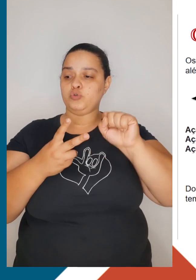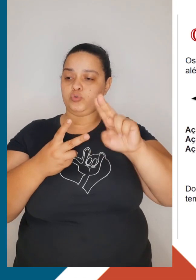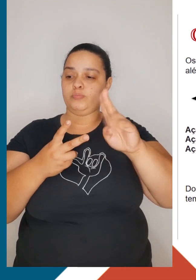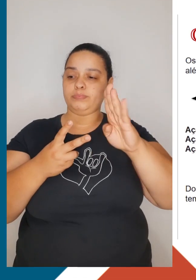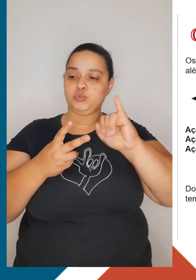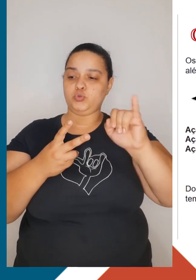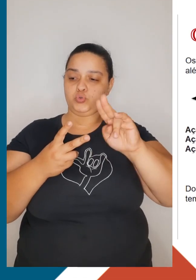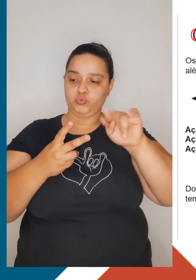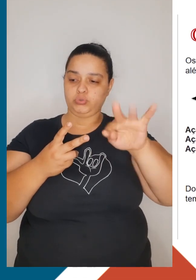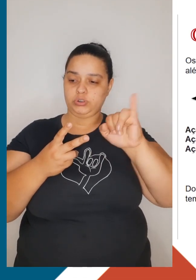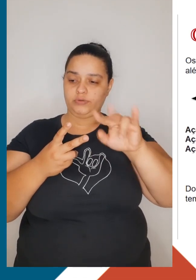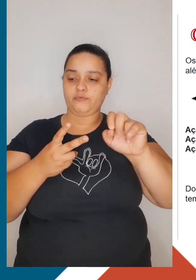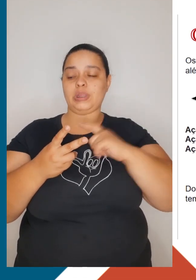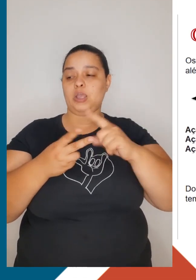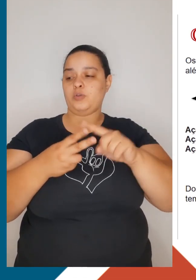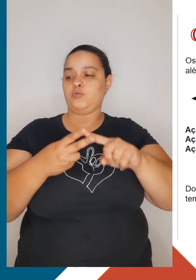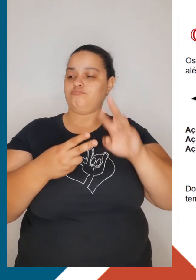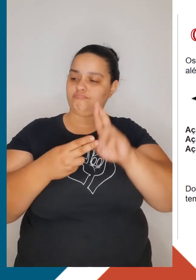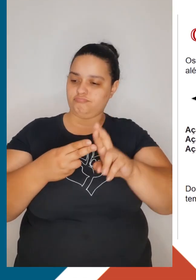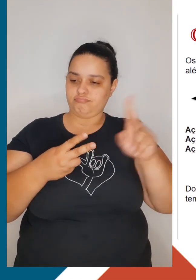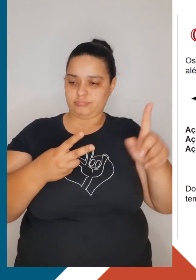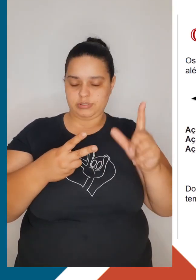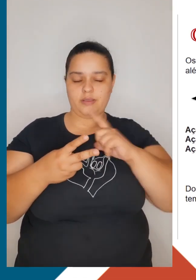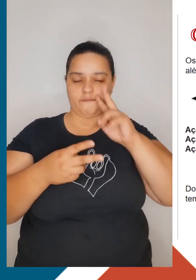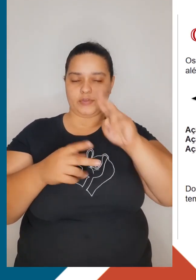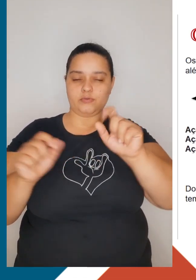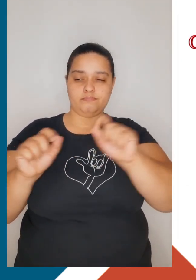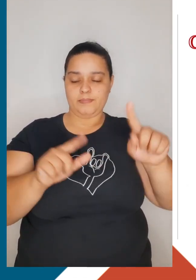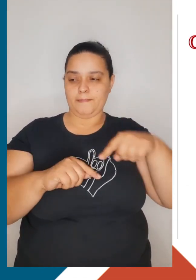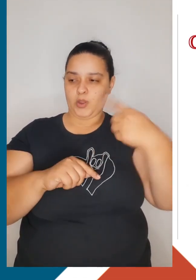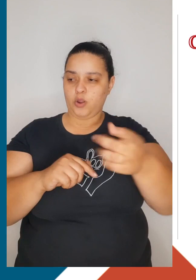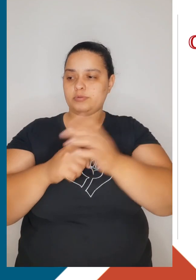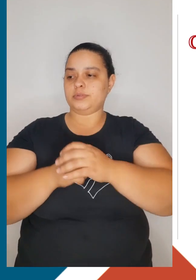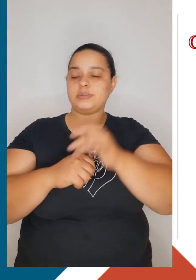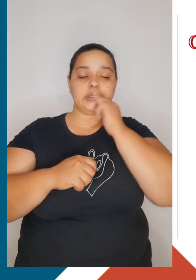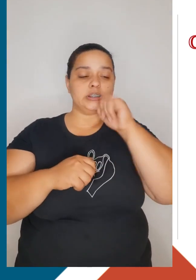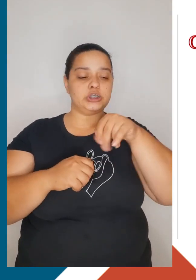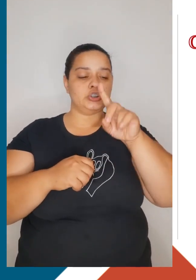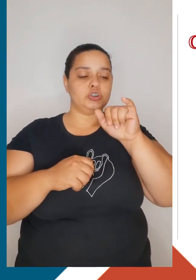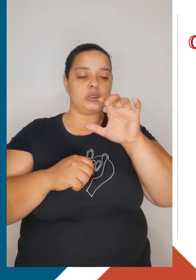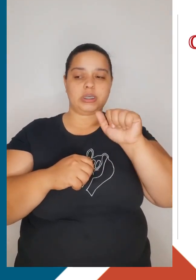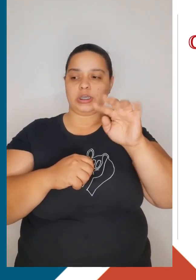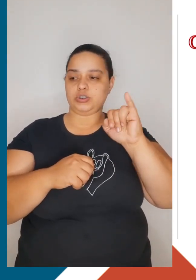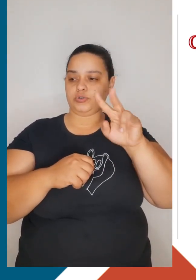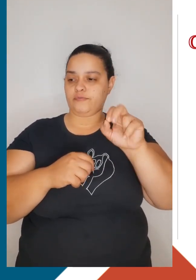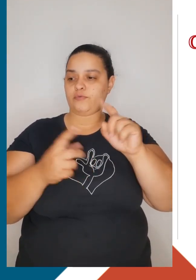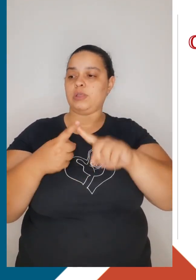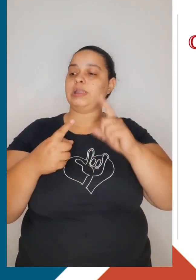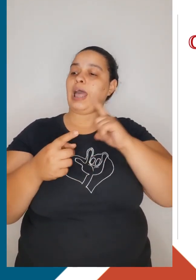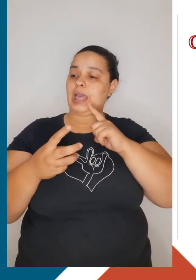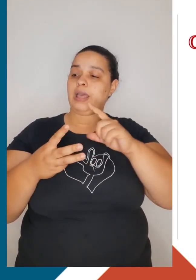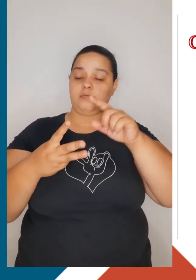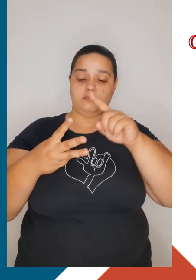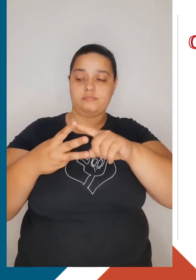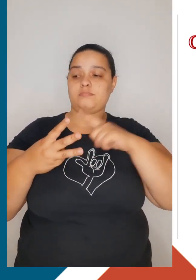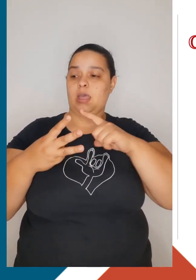diferentes tempos verbais. É isso que observaremos nos próximos slides. Modo indicativo se divide, então, no pretérito,